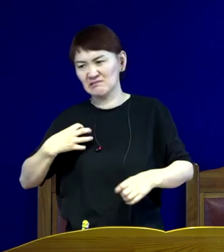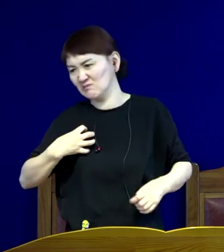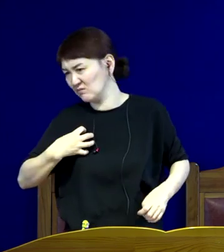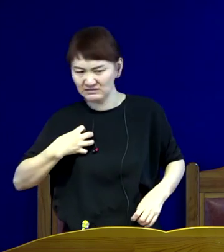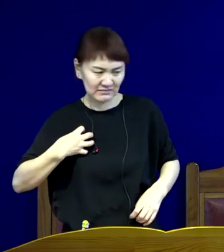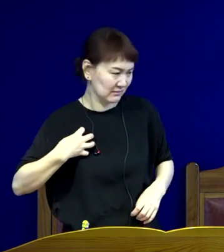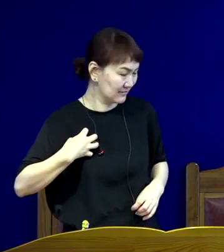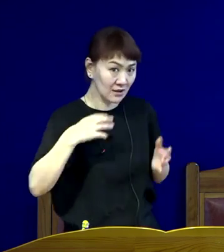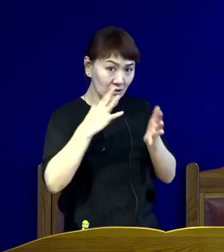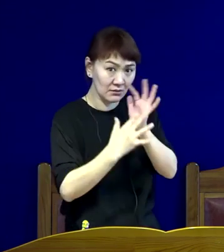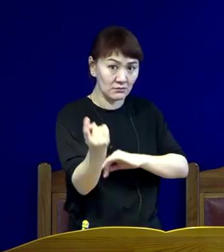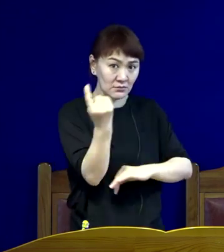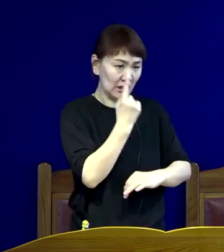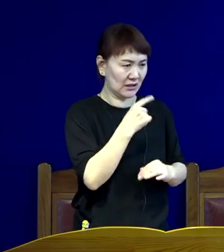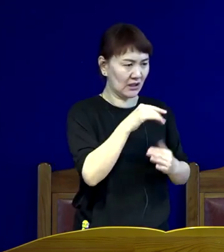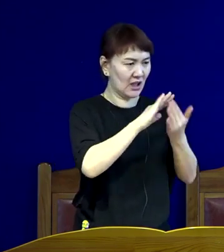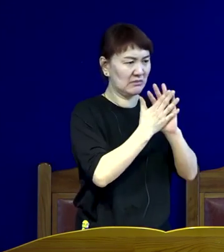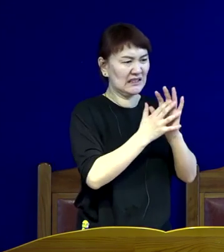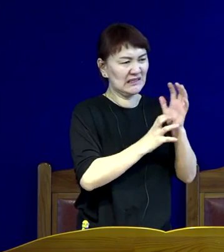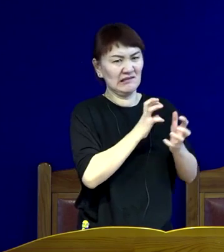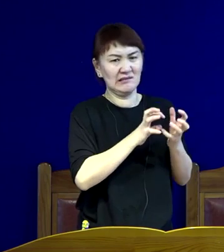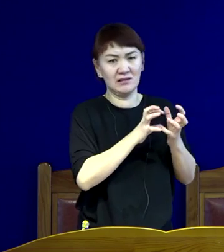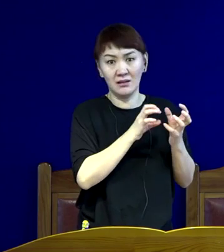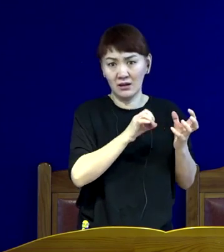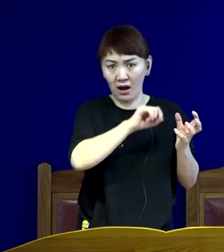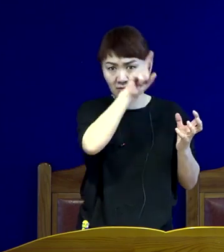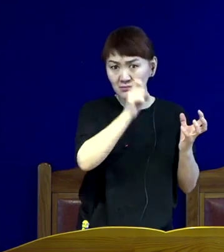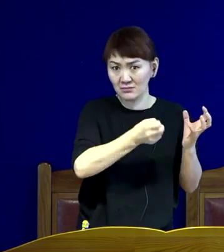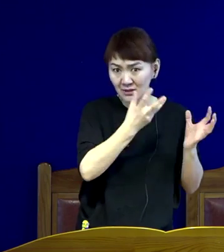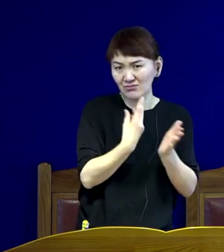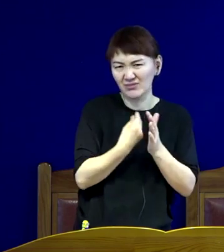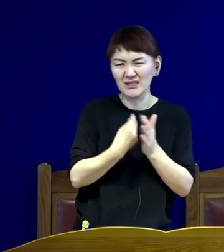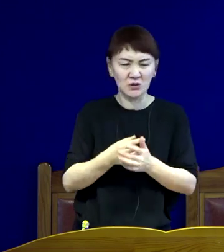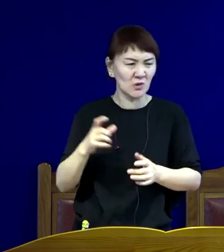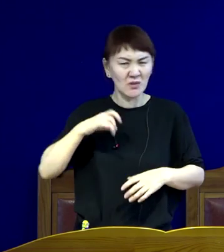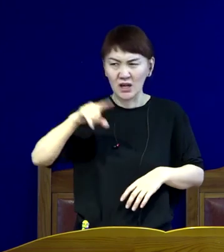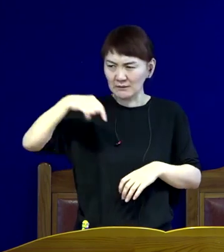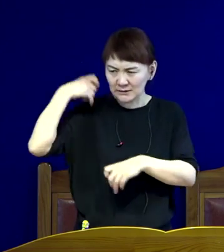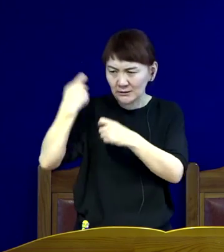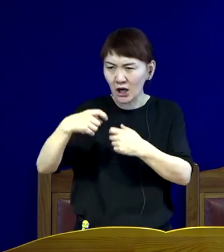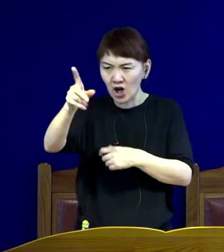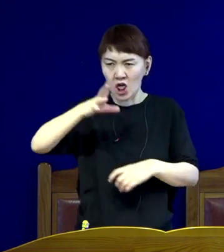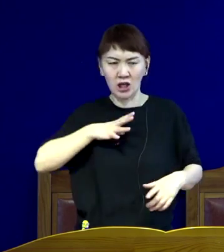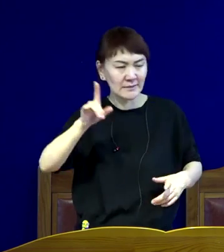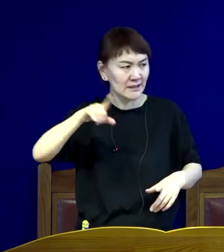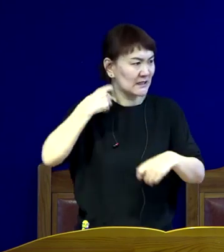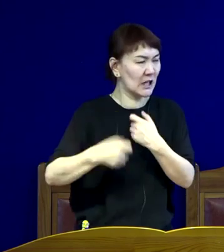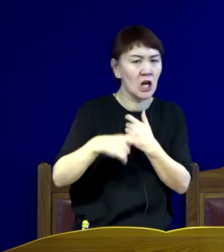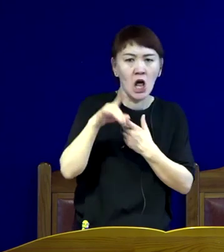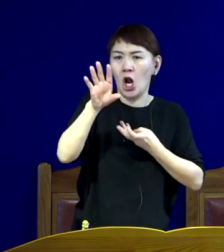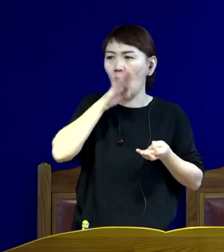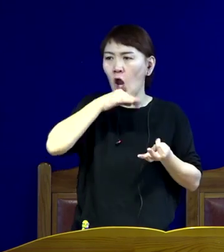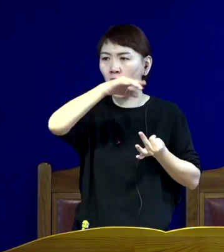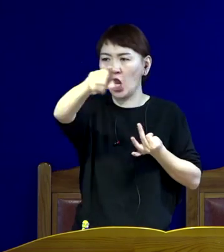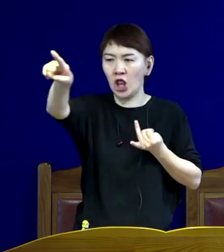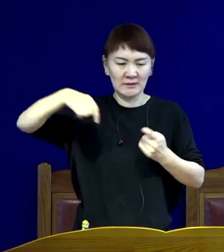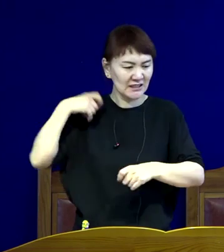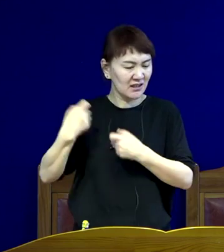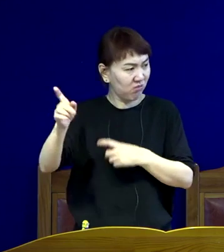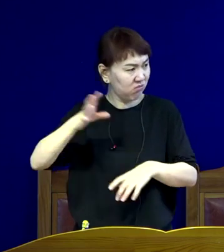байдаг. Үнэхээр одоо зан ааш таарахгүй байна, энэчтэй таарахгүй байна, намайг хүлээн зөвшөөрөхгүй байна. Гэх мэтчлээ олон асуудлууд